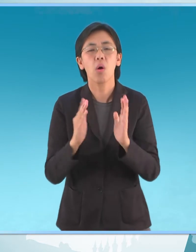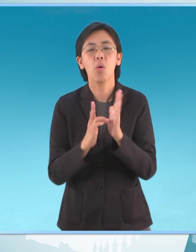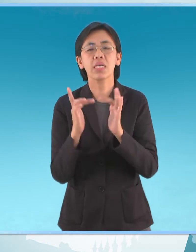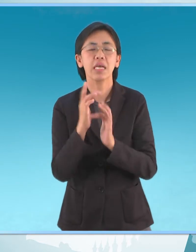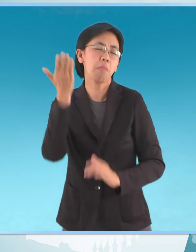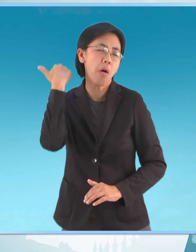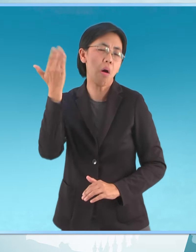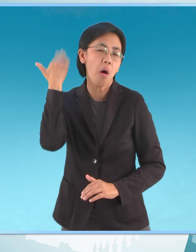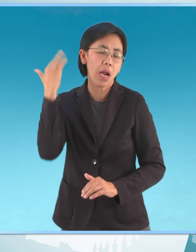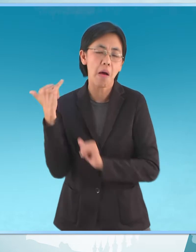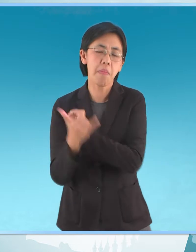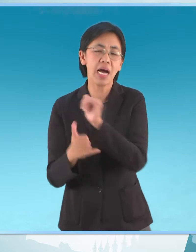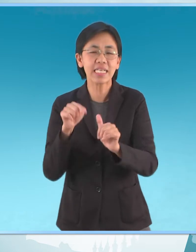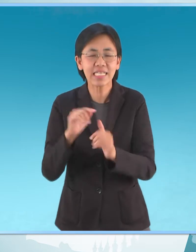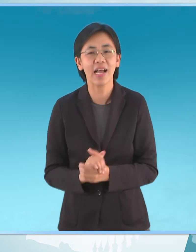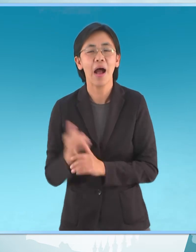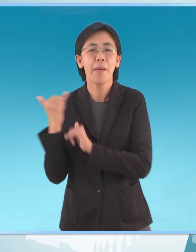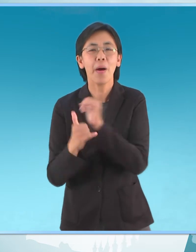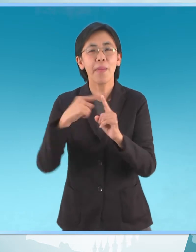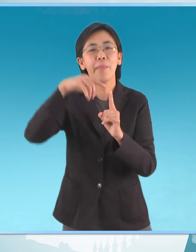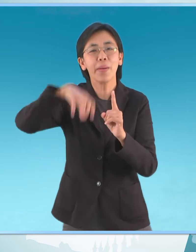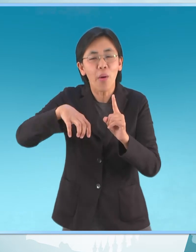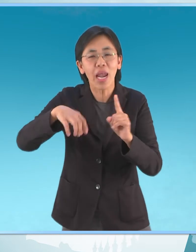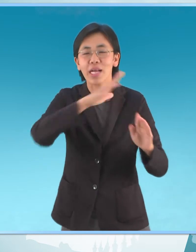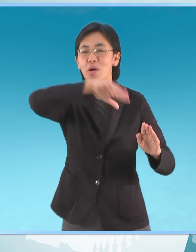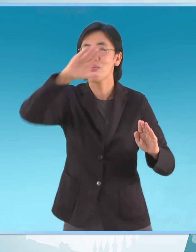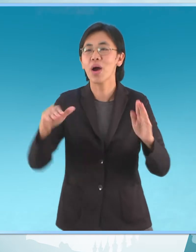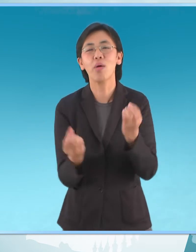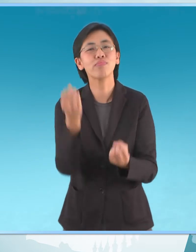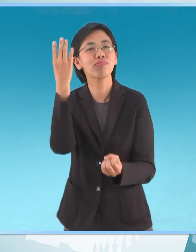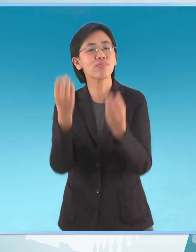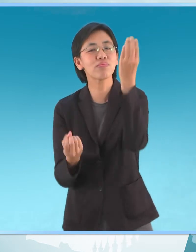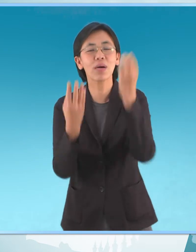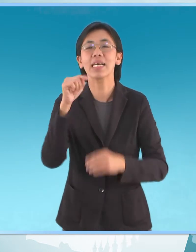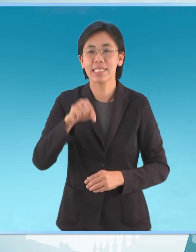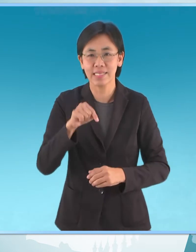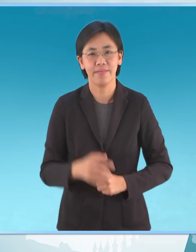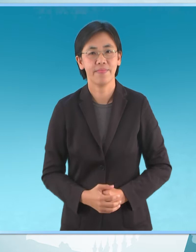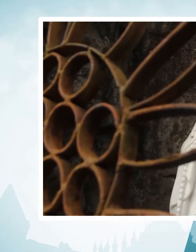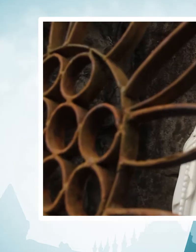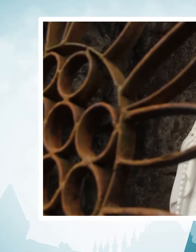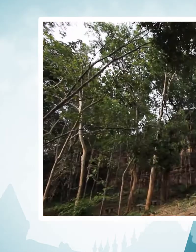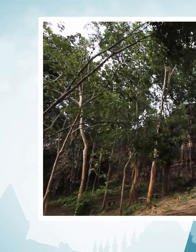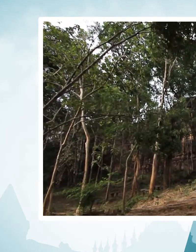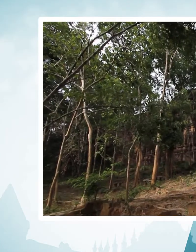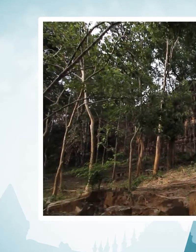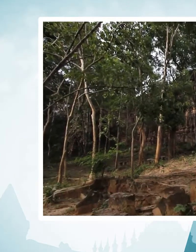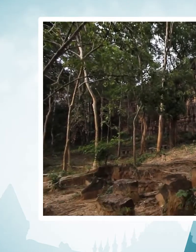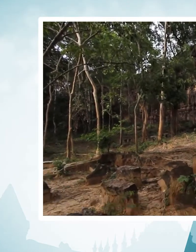ของชาวคริสต์ในสมัยก่อนนะครับเสมือนว่ามาโบสถ์กลางป่าเขากลางธรรมชาติแห่งนี้เลยแหละครับ